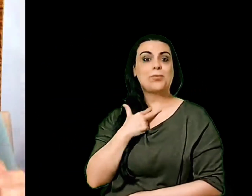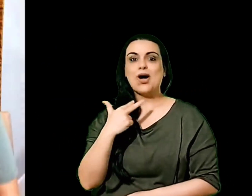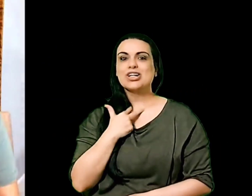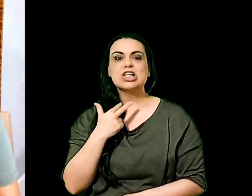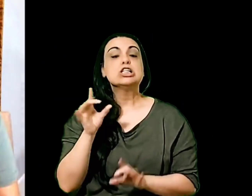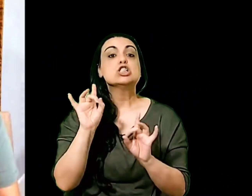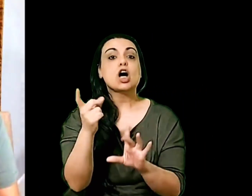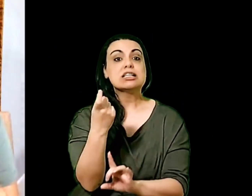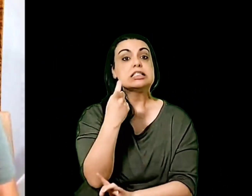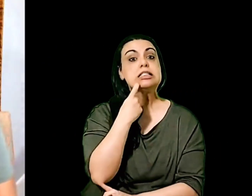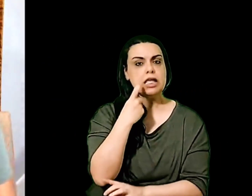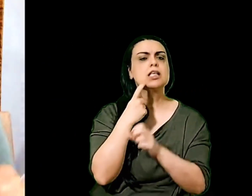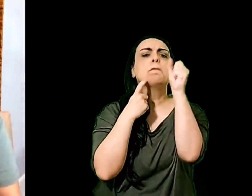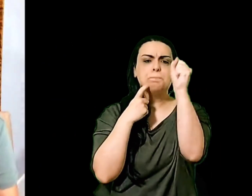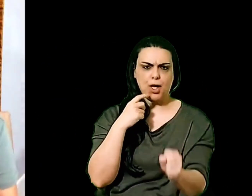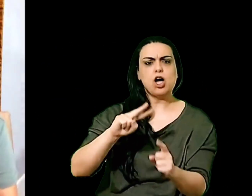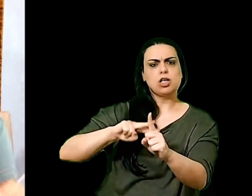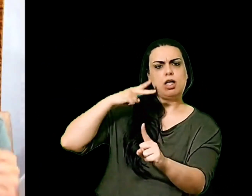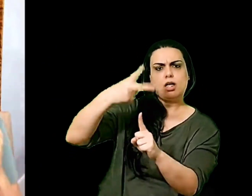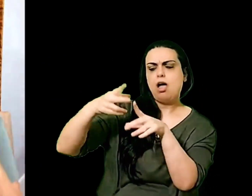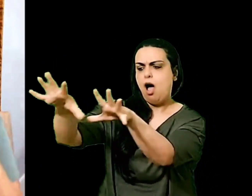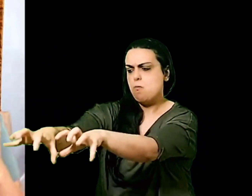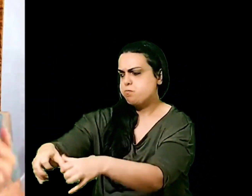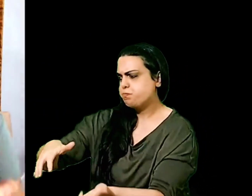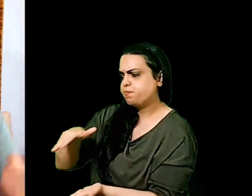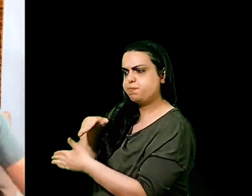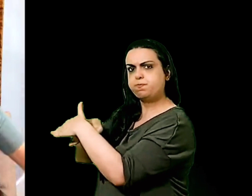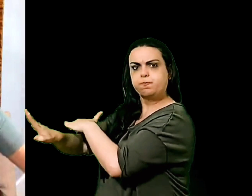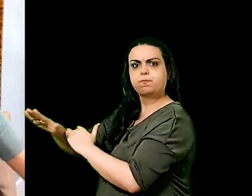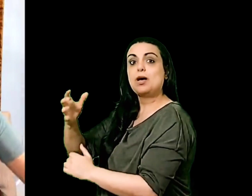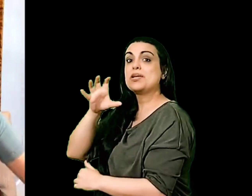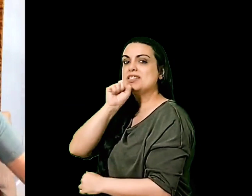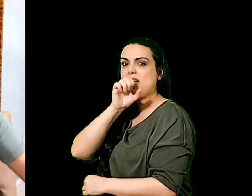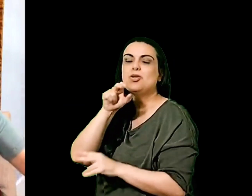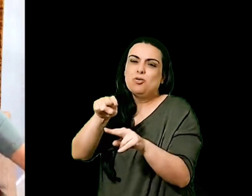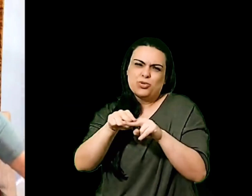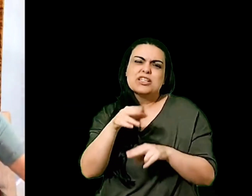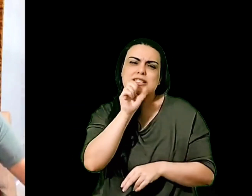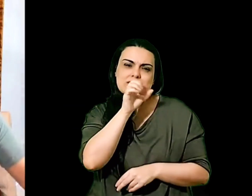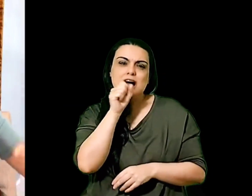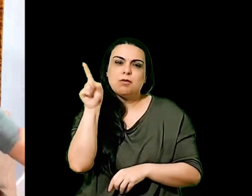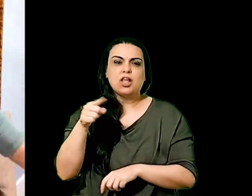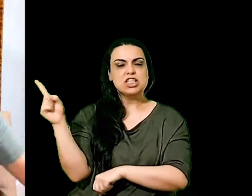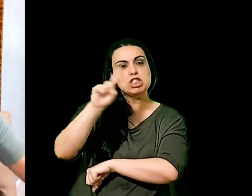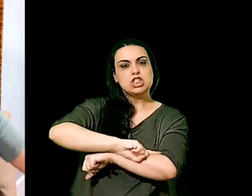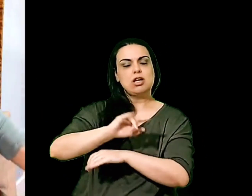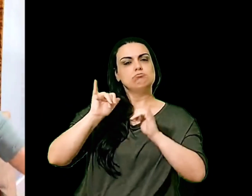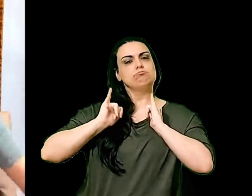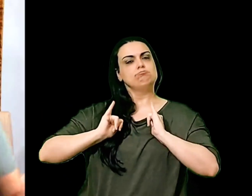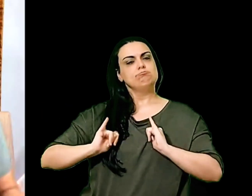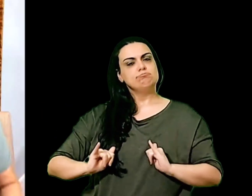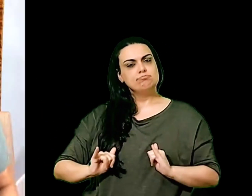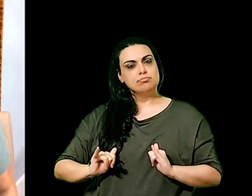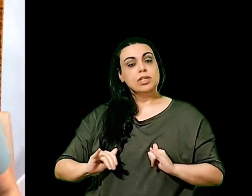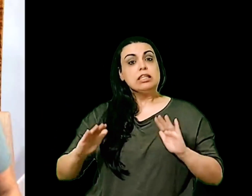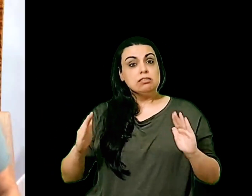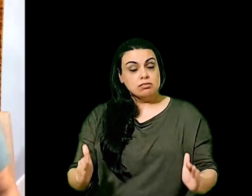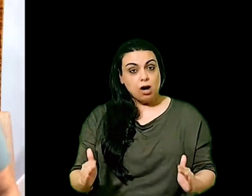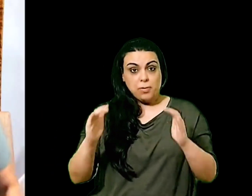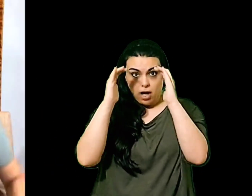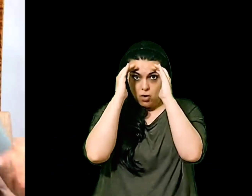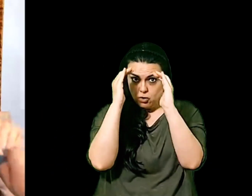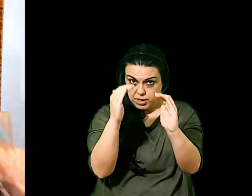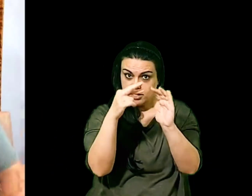estocar para o dia seguinte a partir de sexta para sábado. Porque era o sábado, o Shabá, o santo, né? O dia do